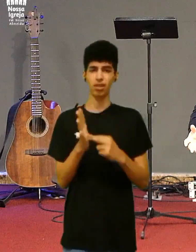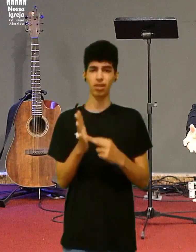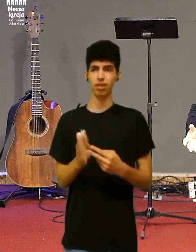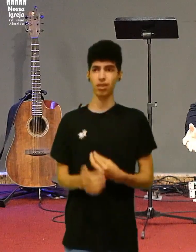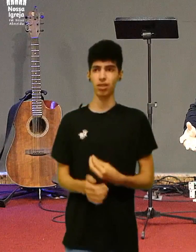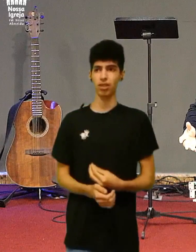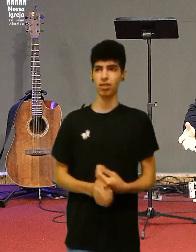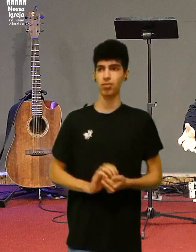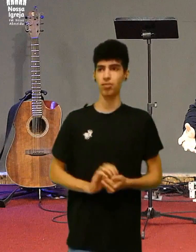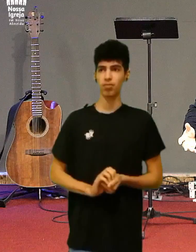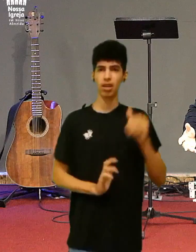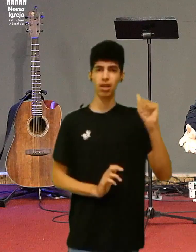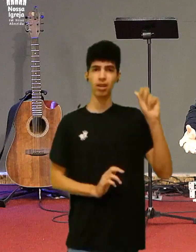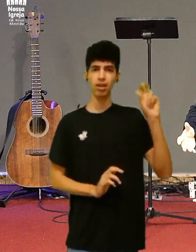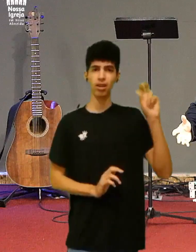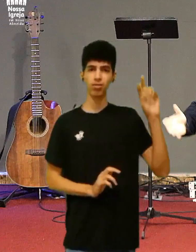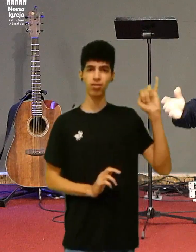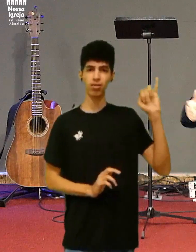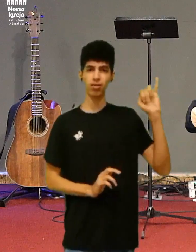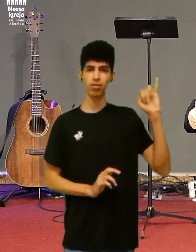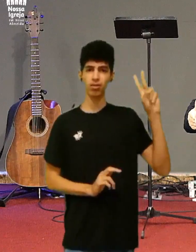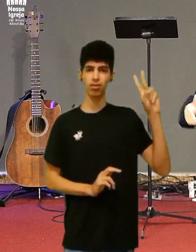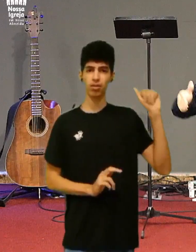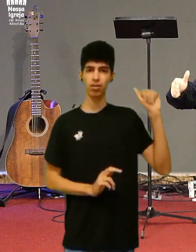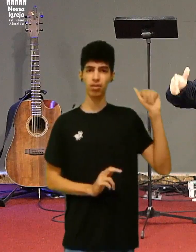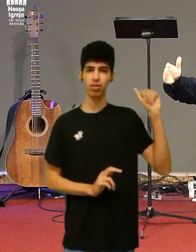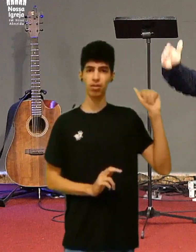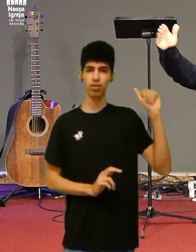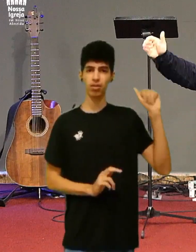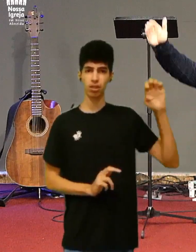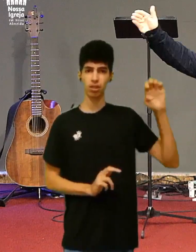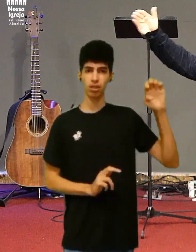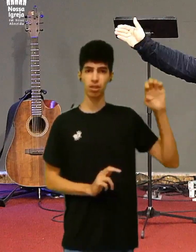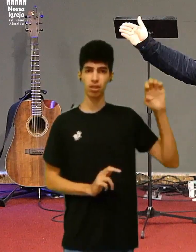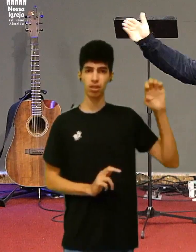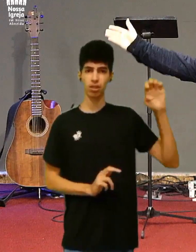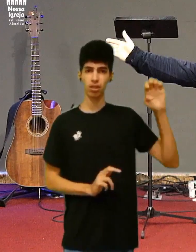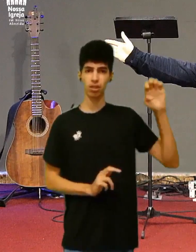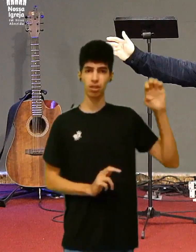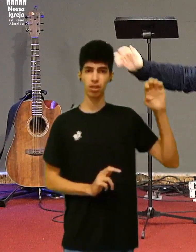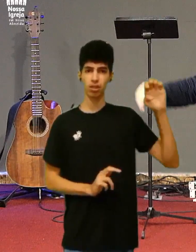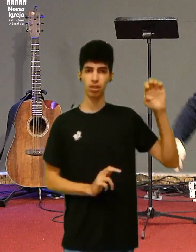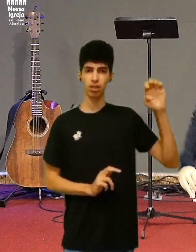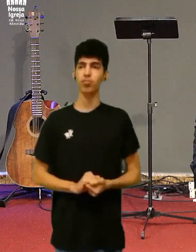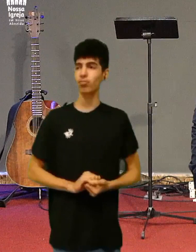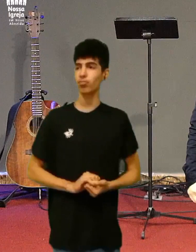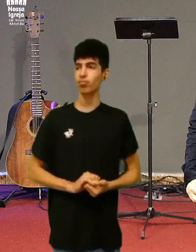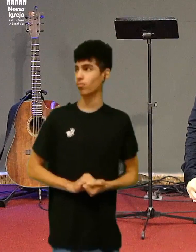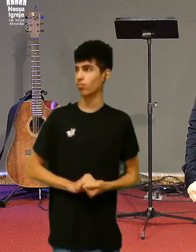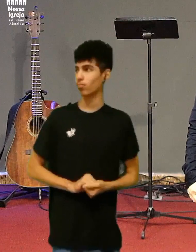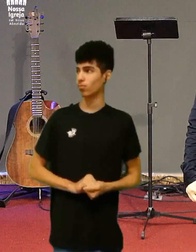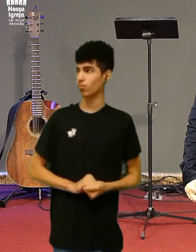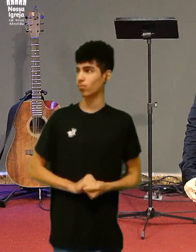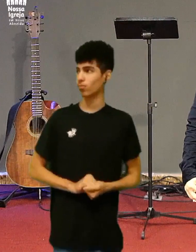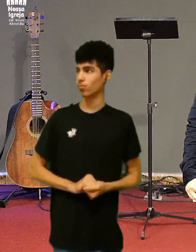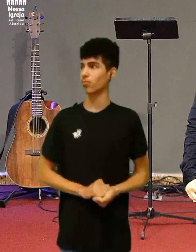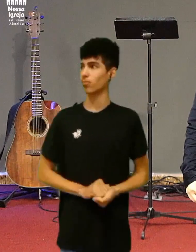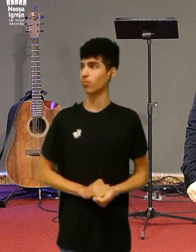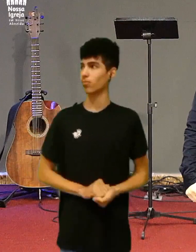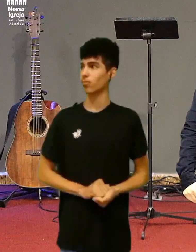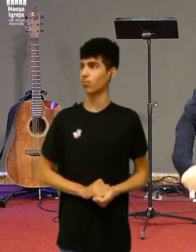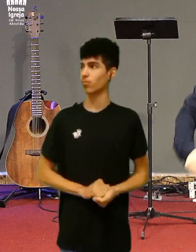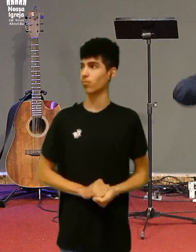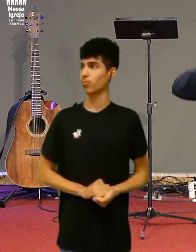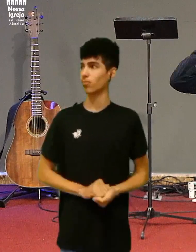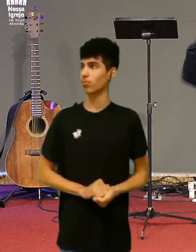direito, muitas vezes para botar nome nas maluquices que eles fazem nas suas próprias igrejas. Faz